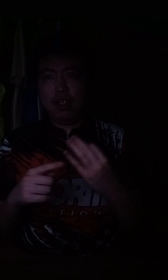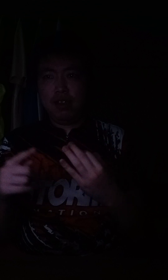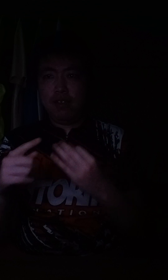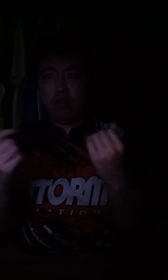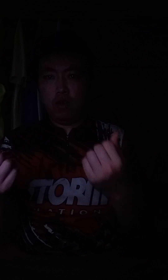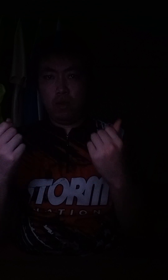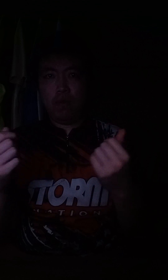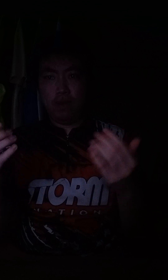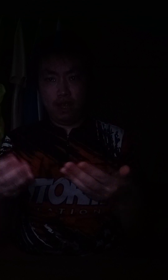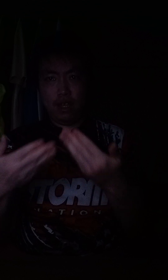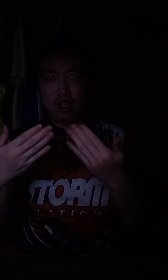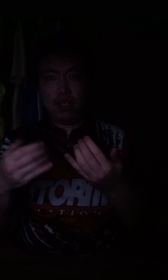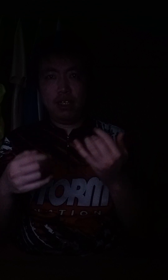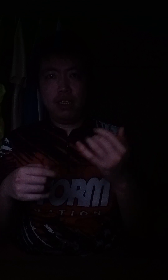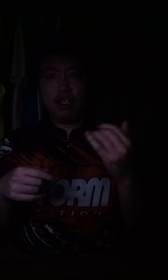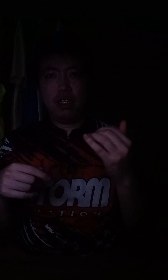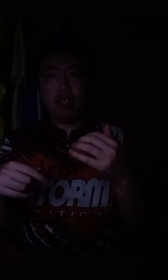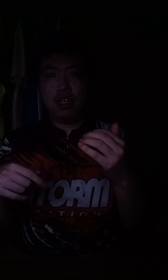덤덤하게 받아들이는 일상이 되었습니다.